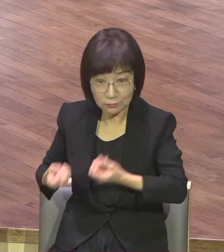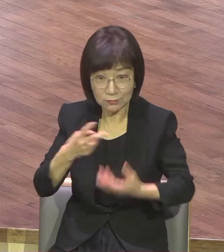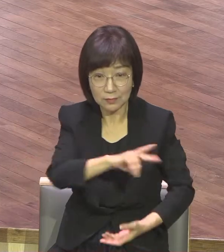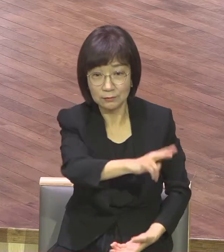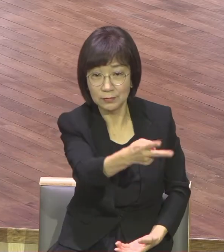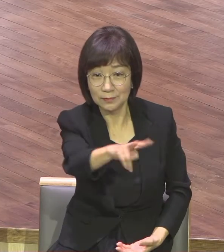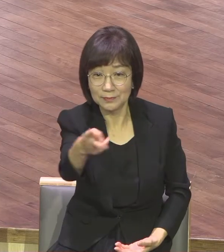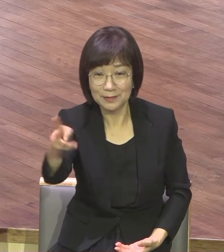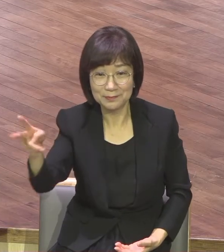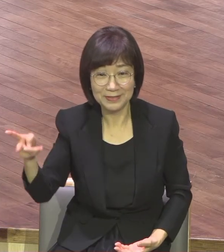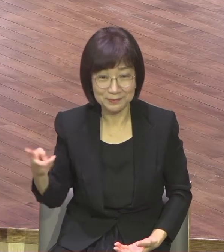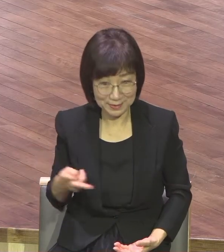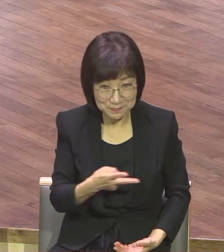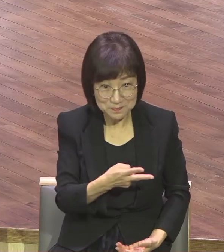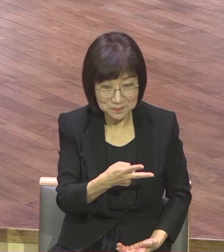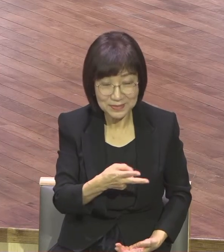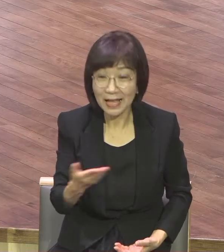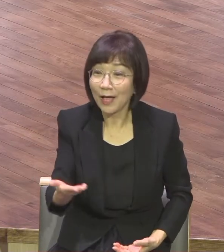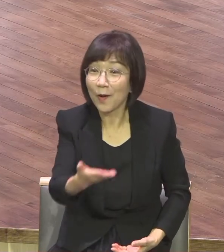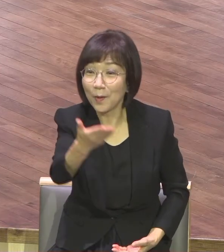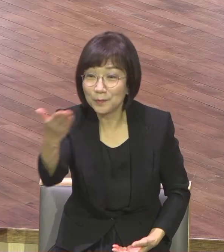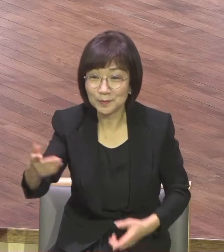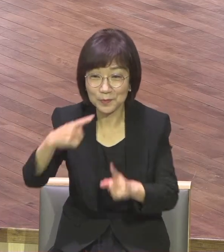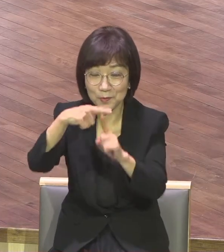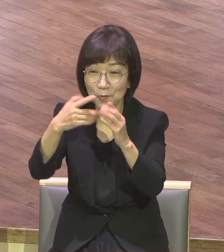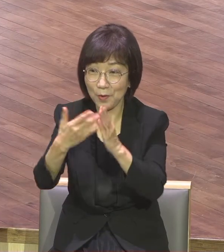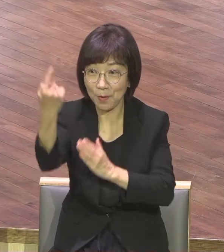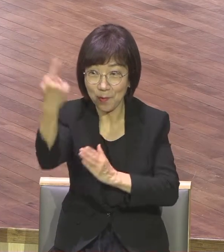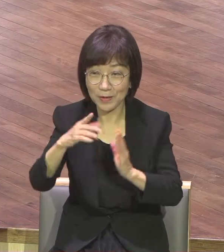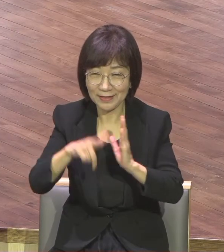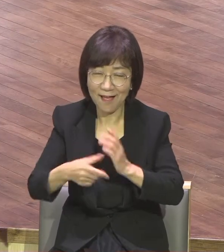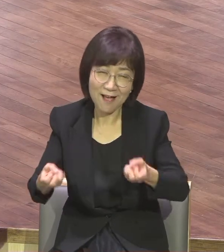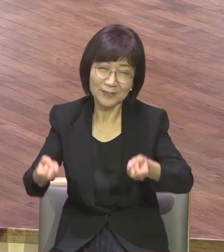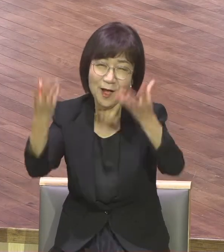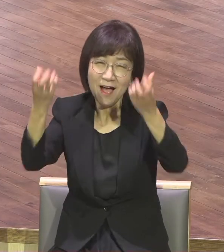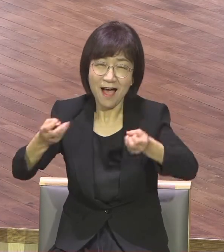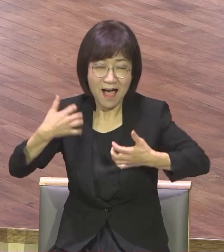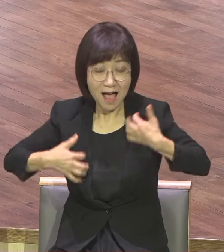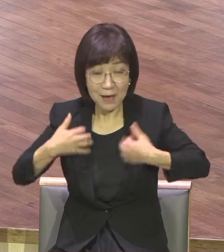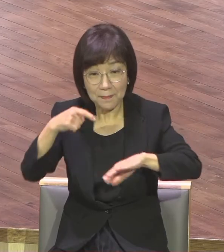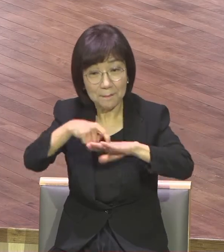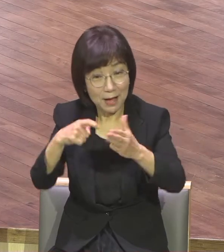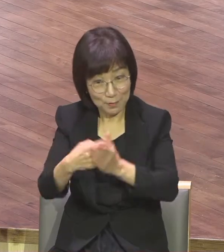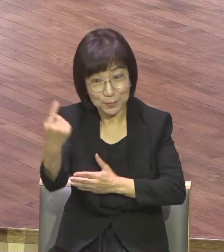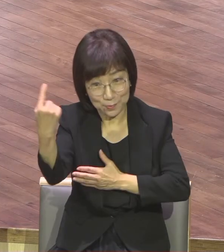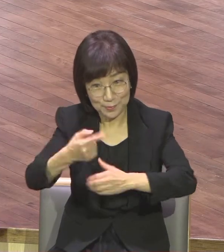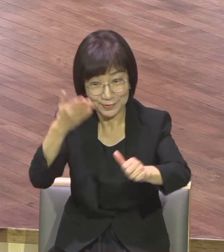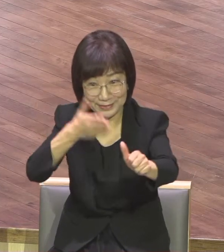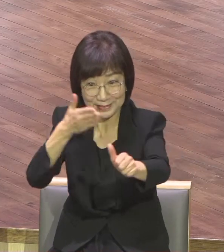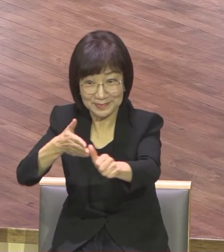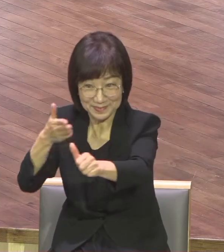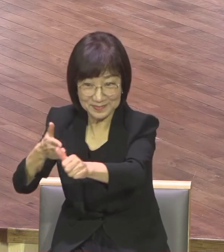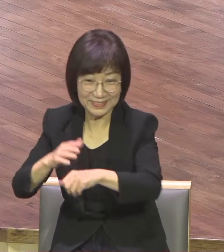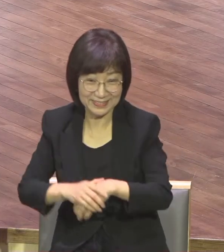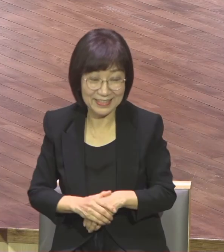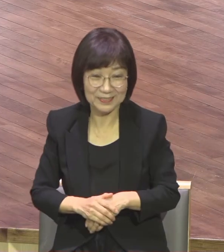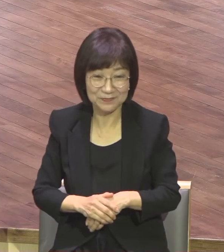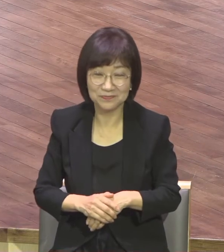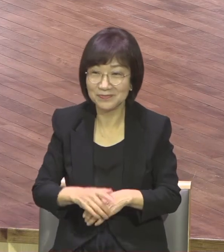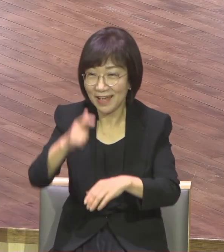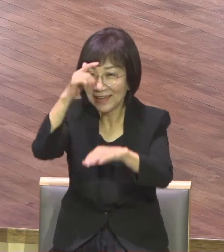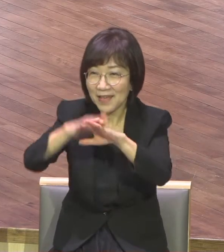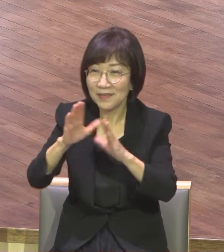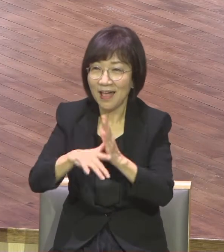성격. 여러분 교회 나올 때마다 축제가 되어 바랍니다. 내 심령이 내 영혼이 주를 찬양하고 이 예배 드리는 자의